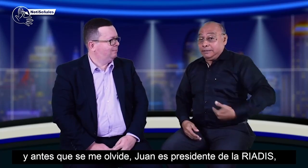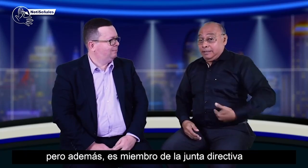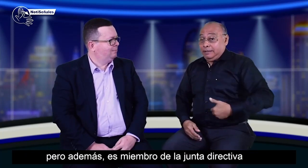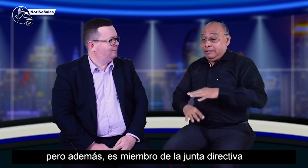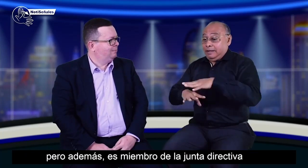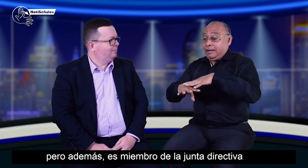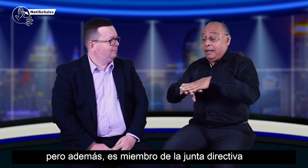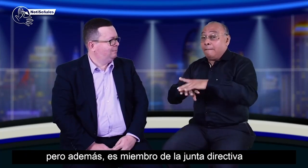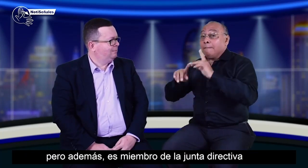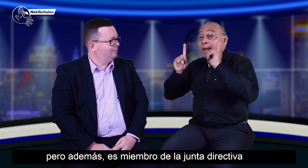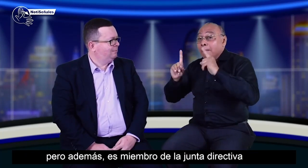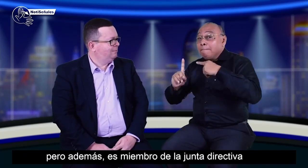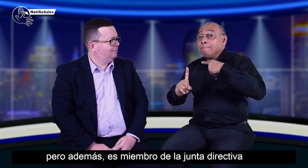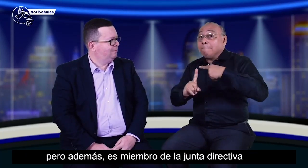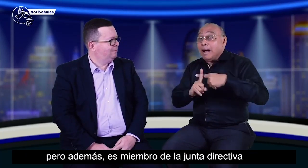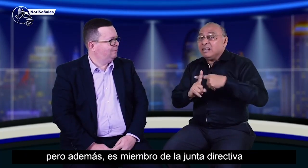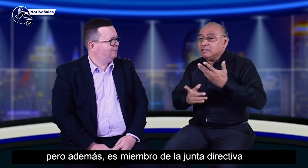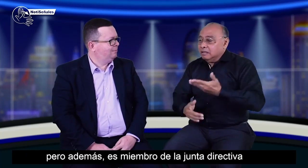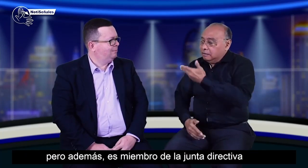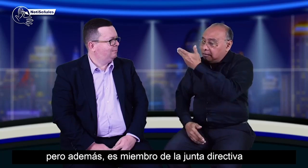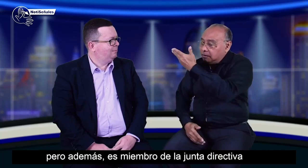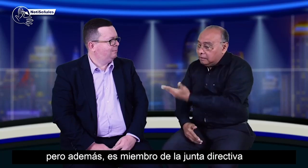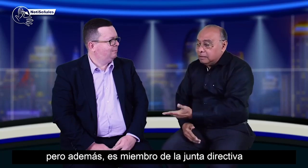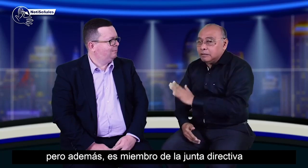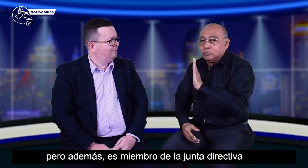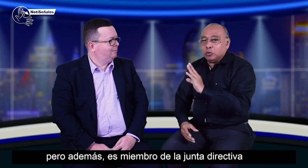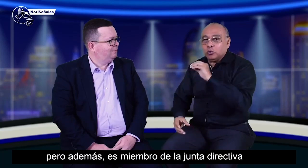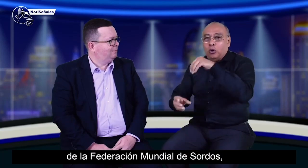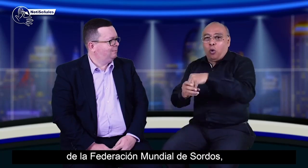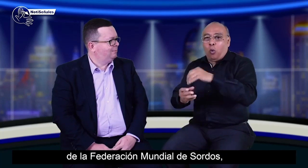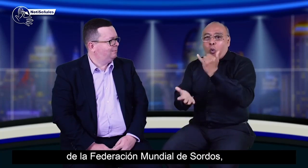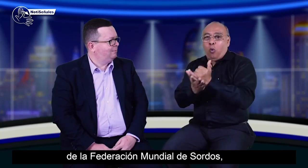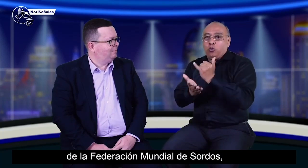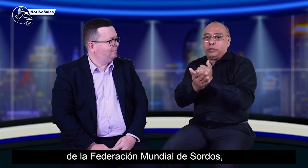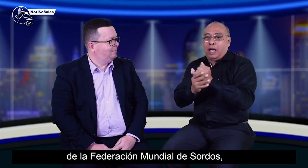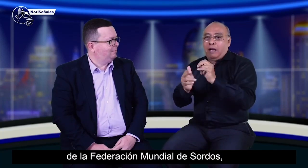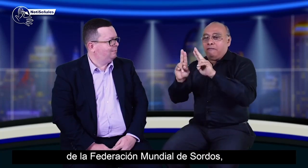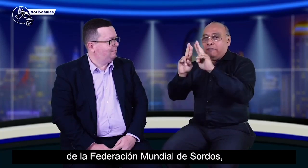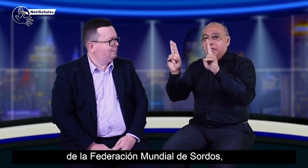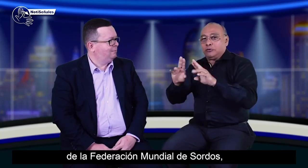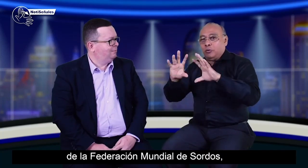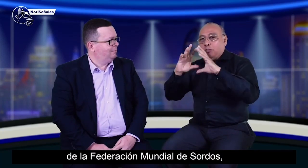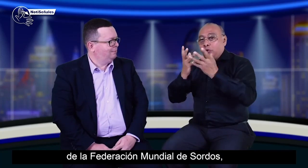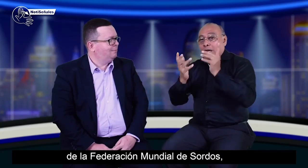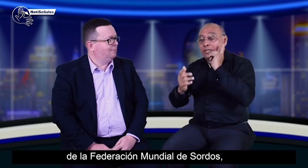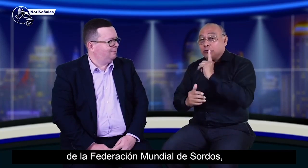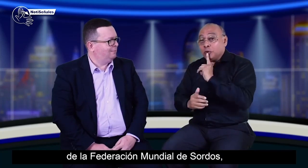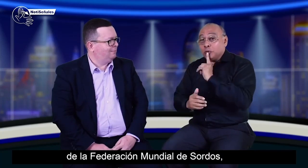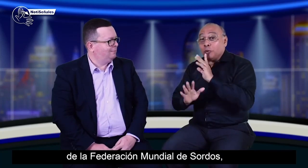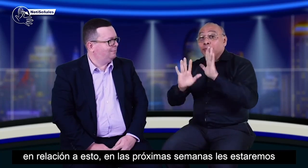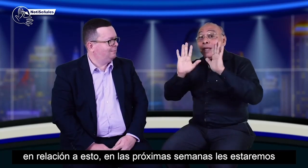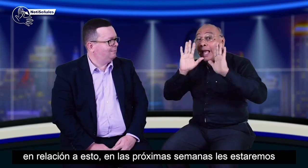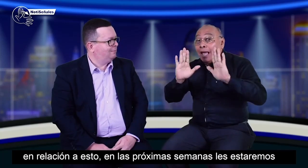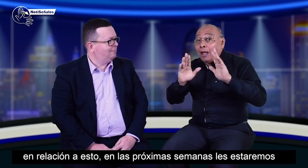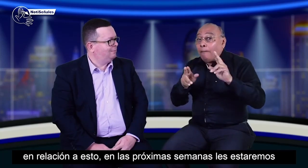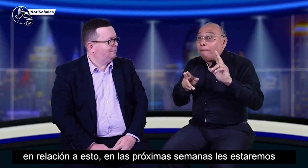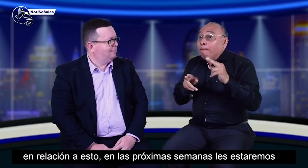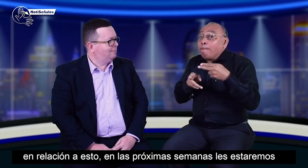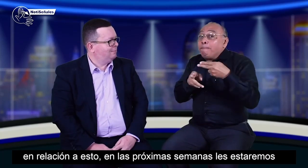pero además es miembro de la Junta Directiva de la Federación Mundial de Sordos. En relación a esto,